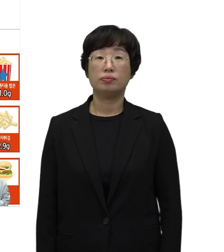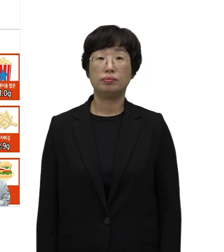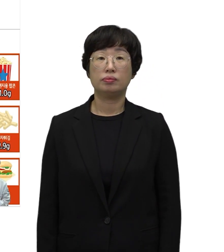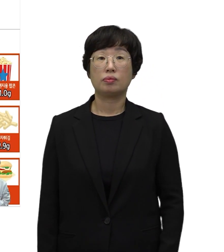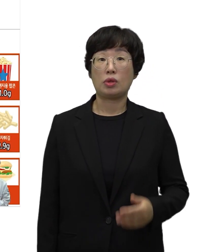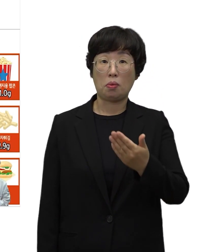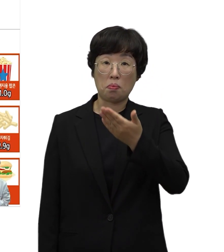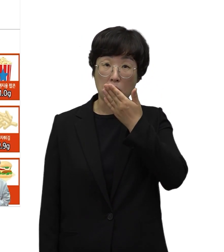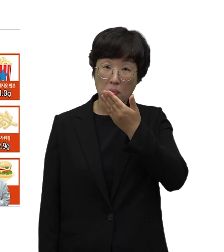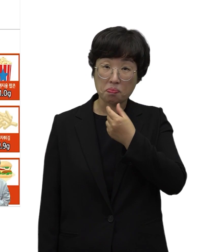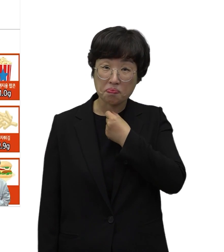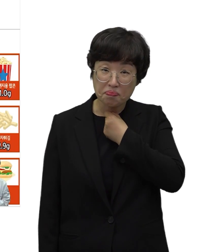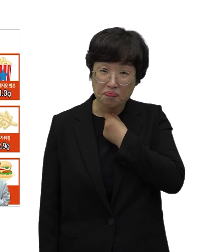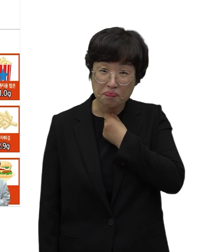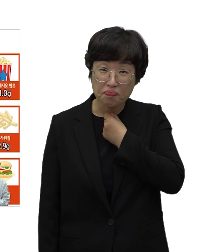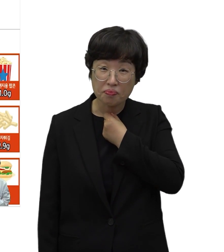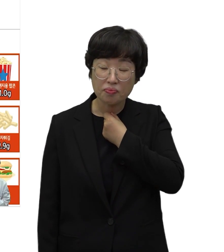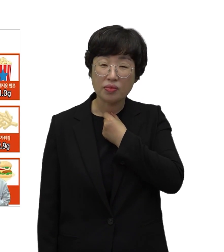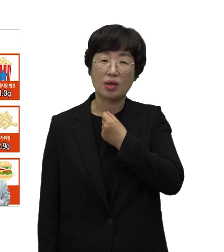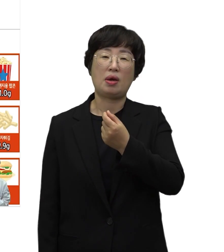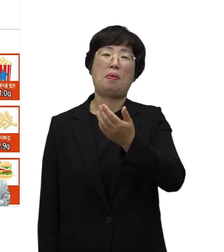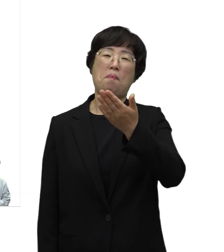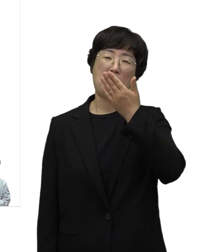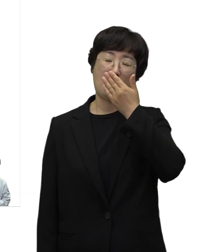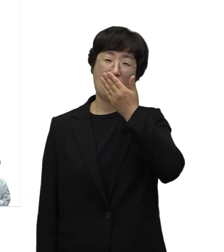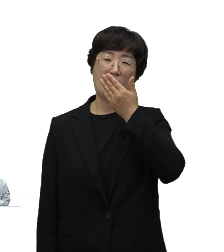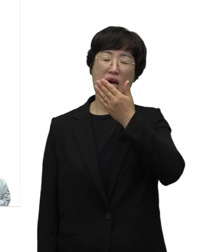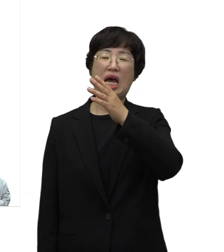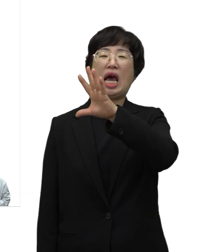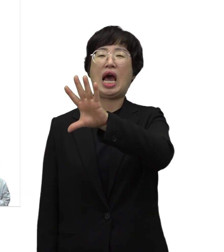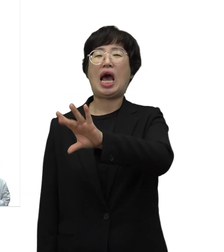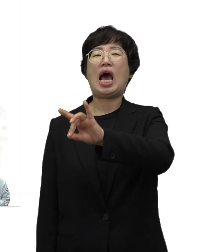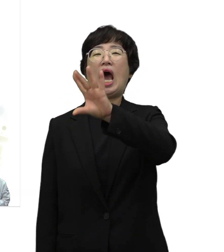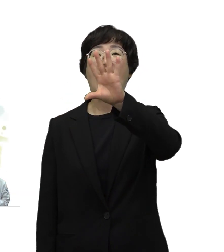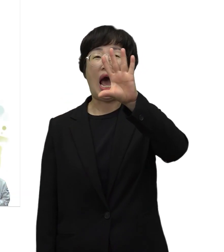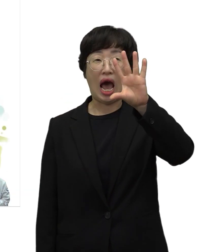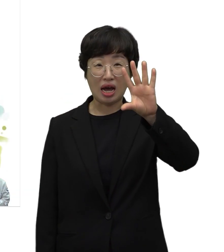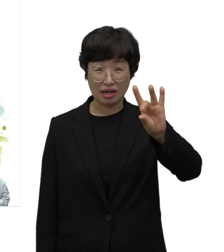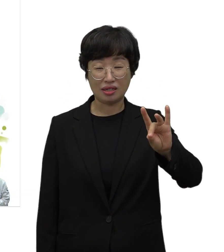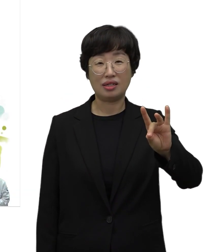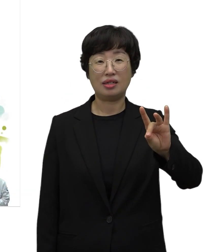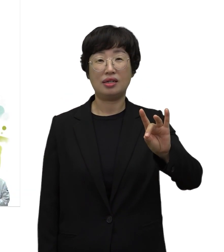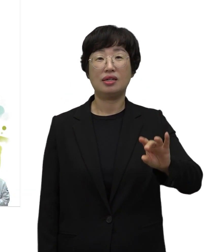콜레스테롤을 낮추는 나쁜 역할을 하니까 특별히 주의하셔야겠습니다.